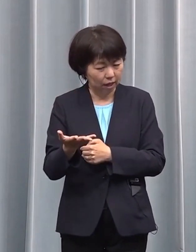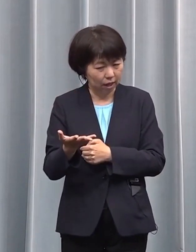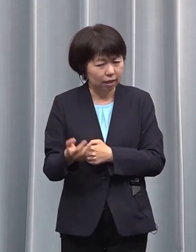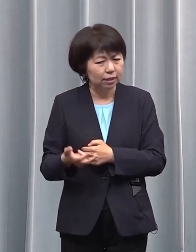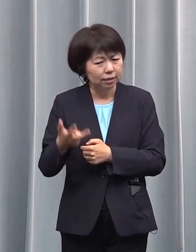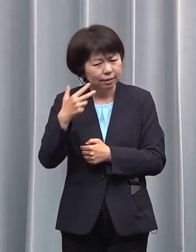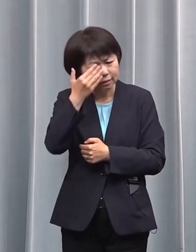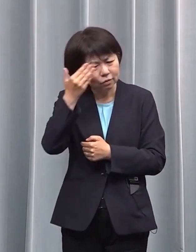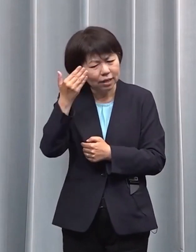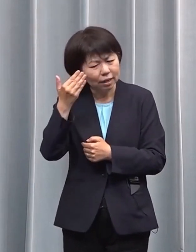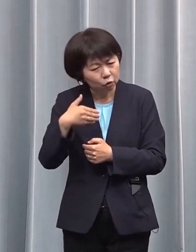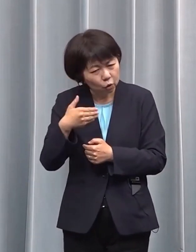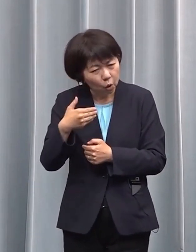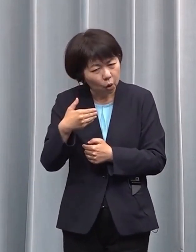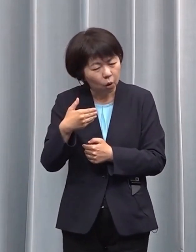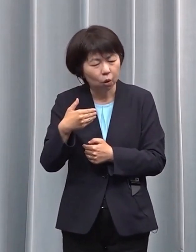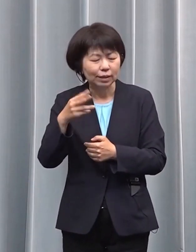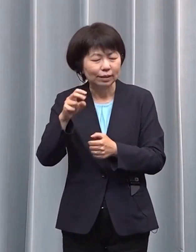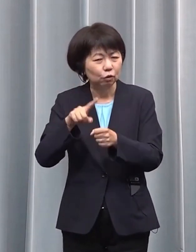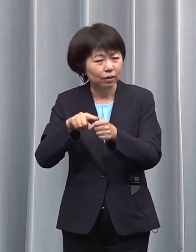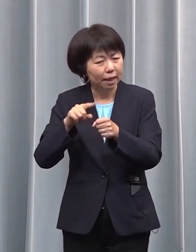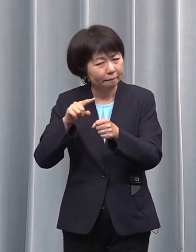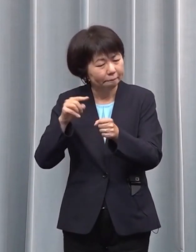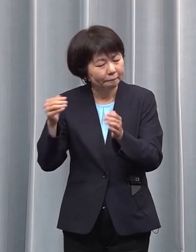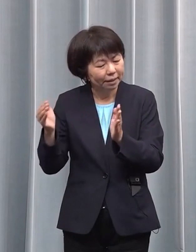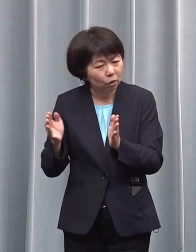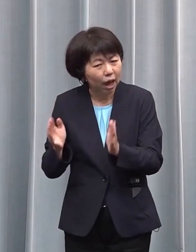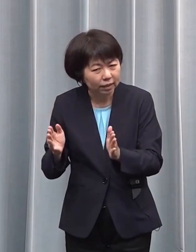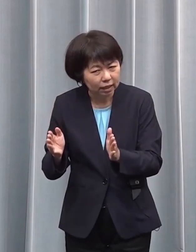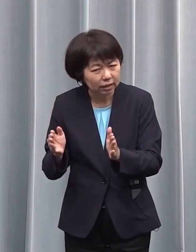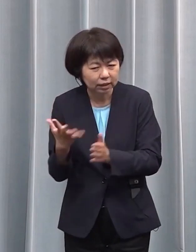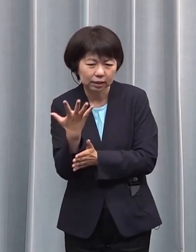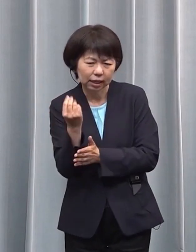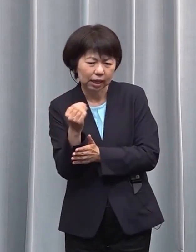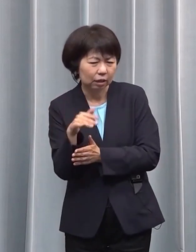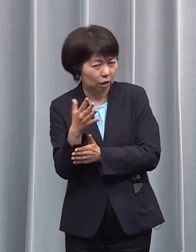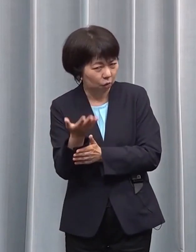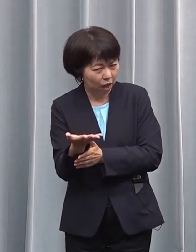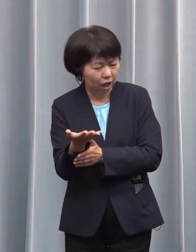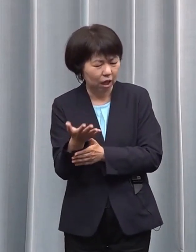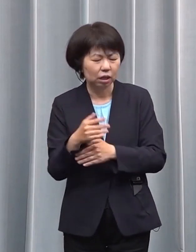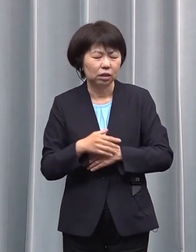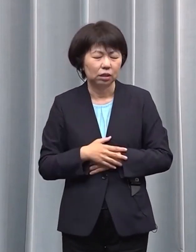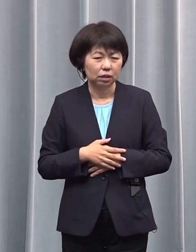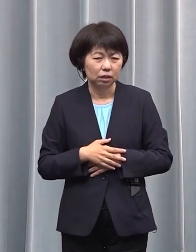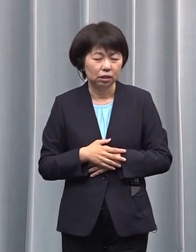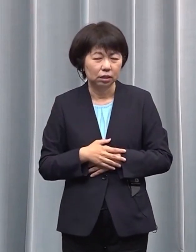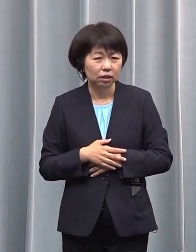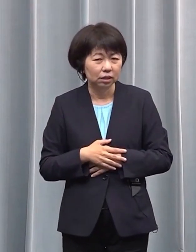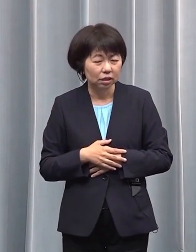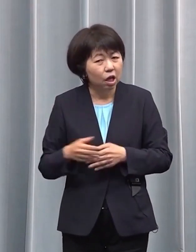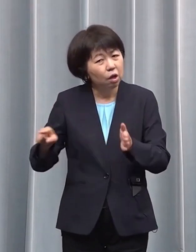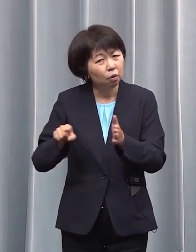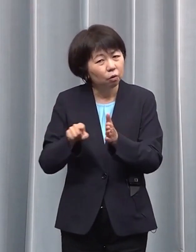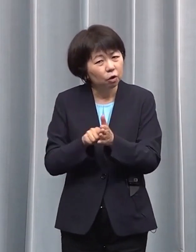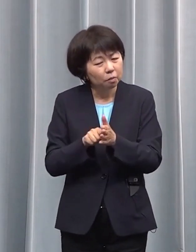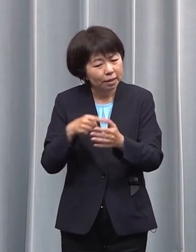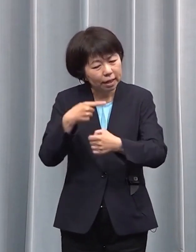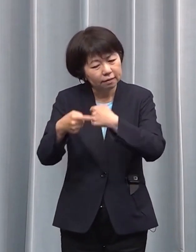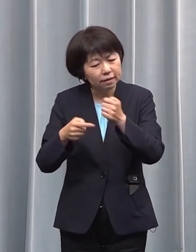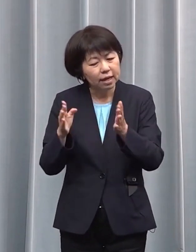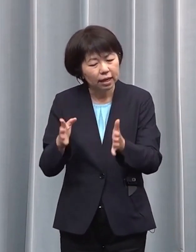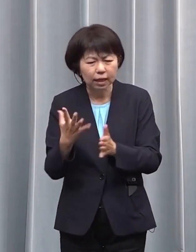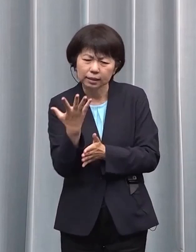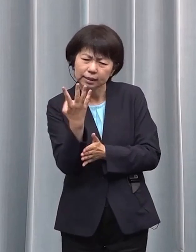が、この立法事実とした2021年までに年何件臨時班および正規の対面審査でそれぞれ審査したか